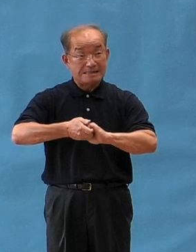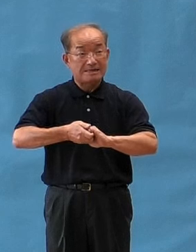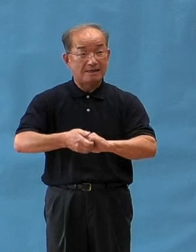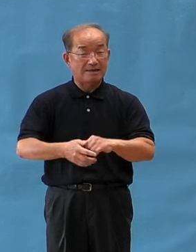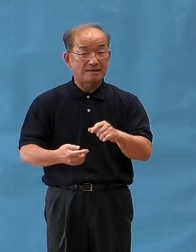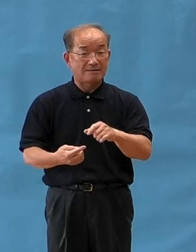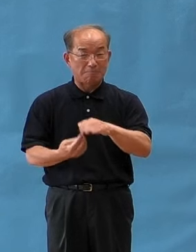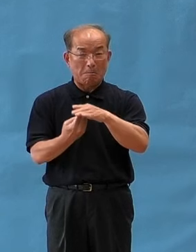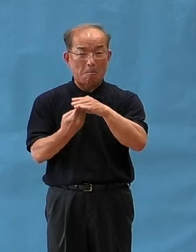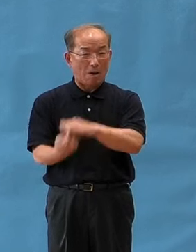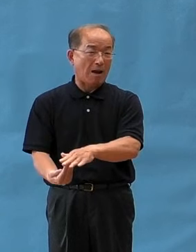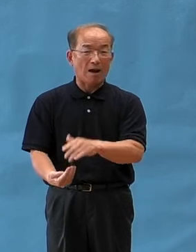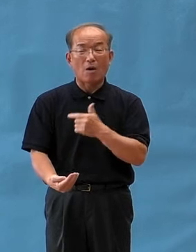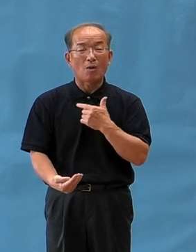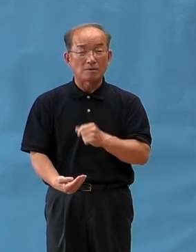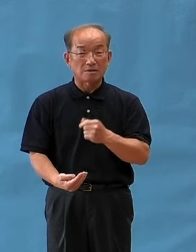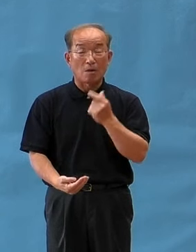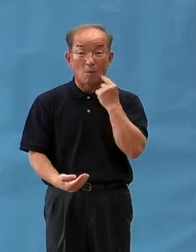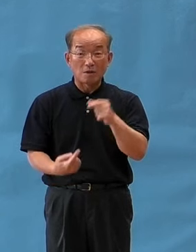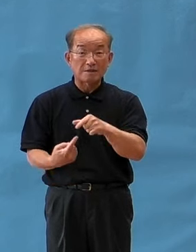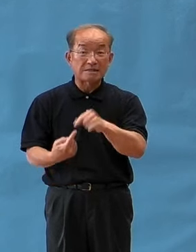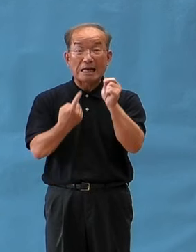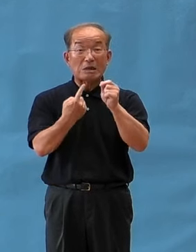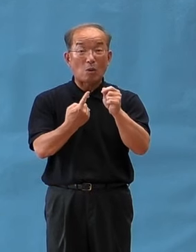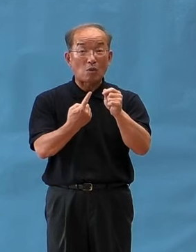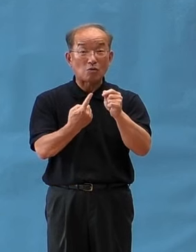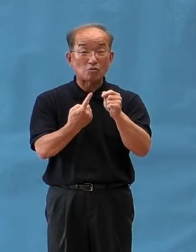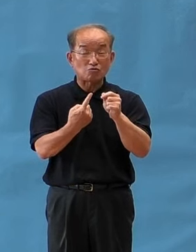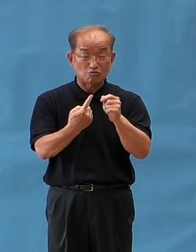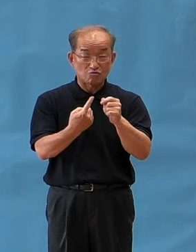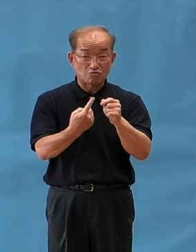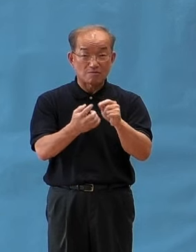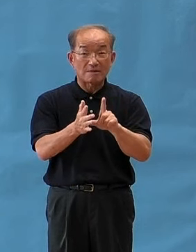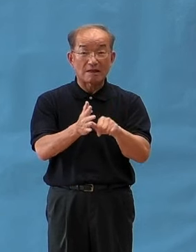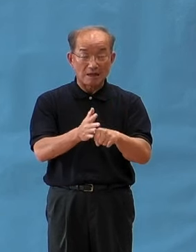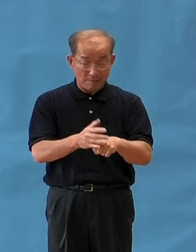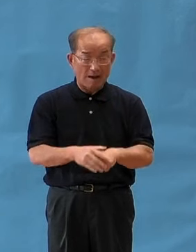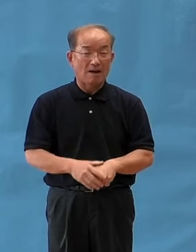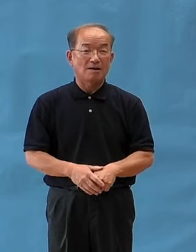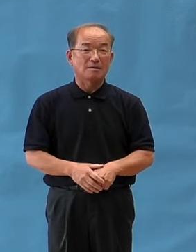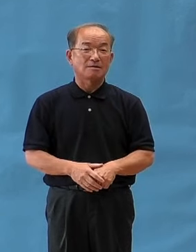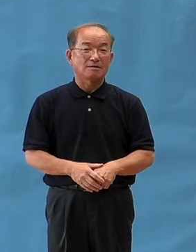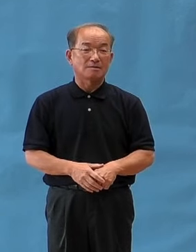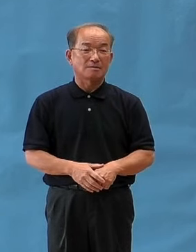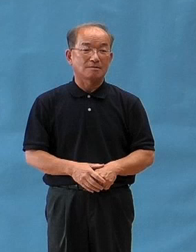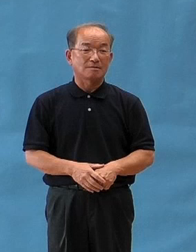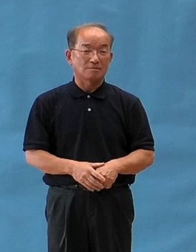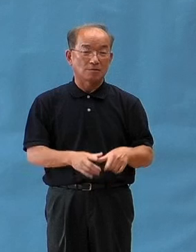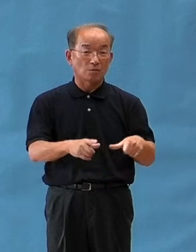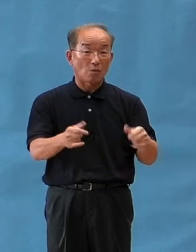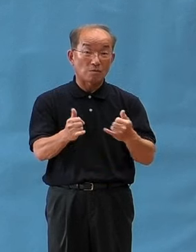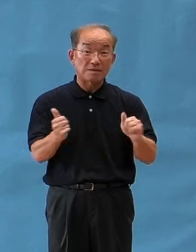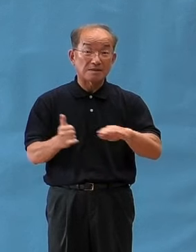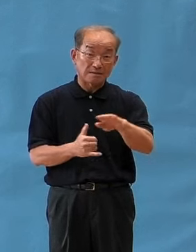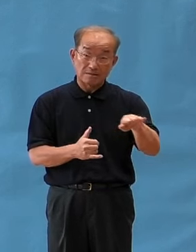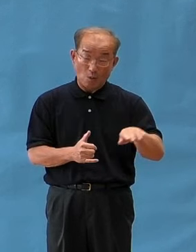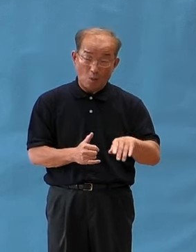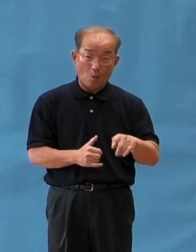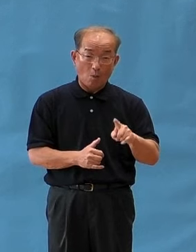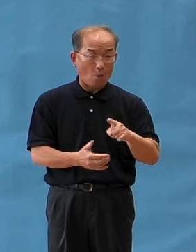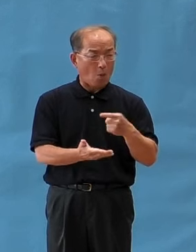採用してほしくないけど、もう採用するんだったら公約の一番目に挙げて、それで国民、有権者のね、信を問う